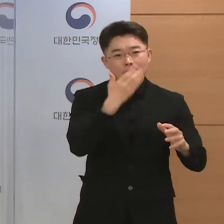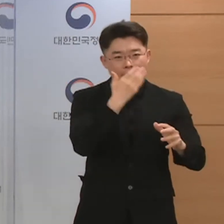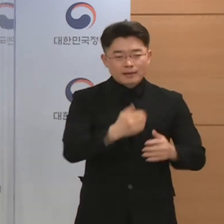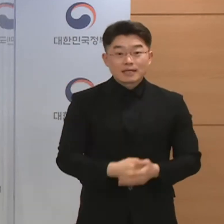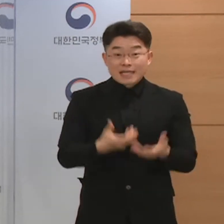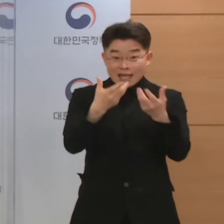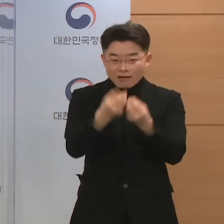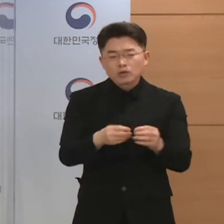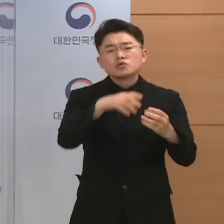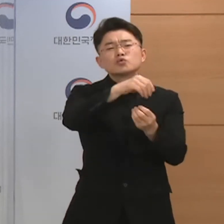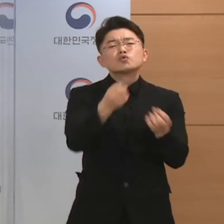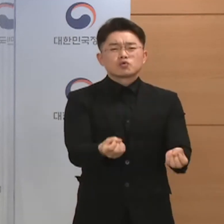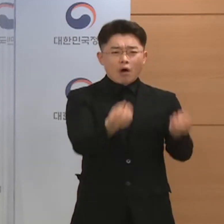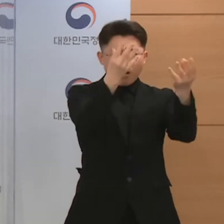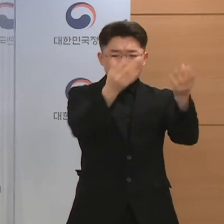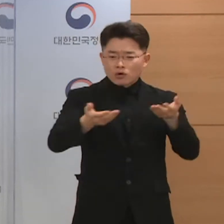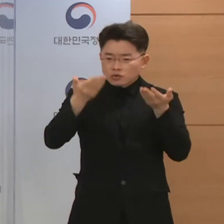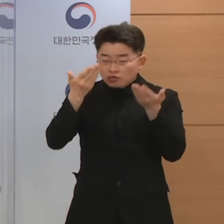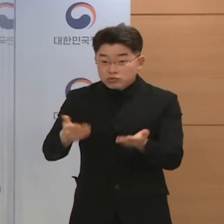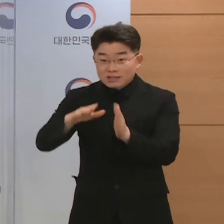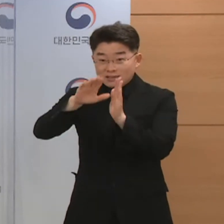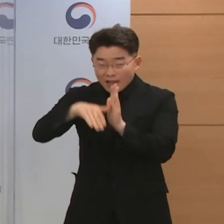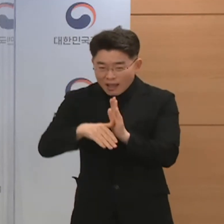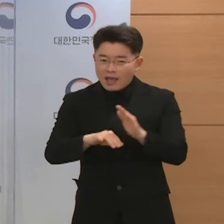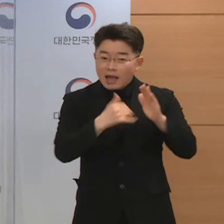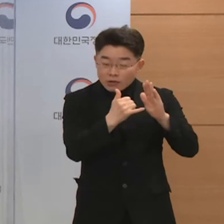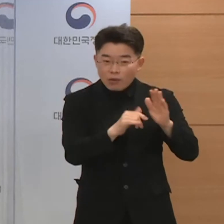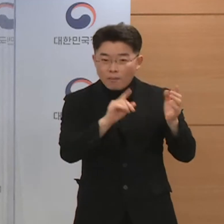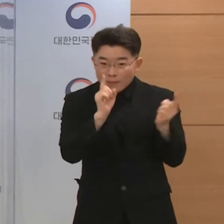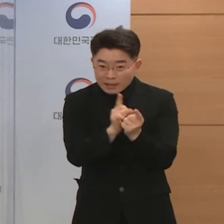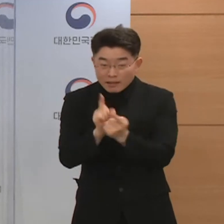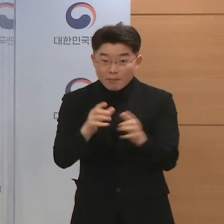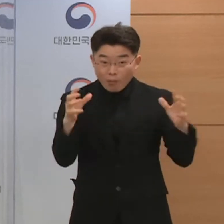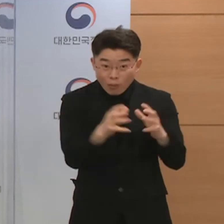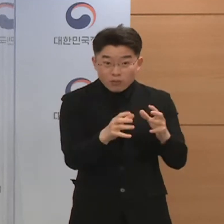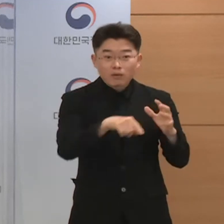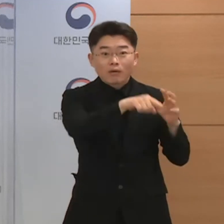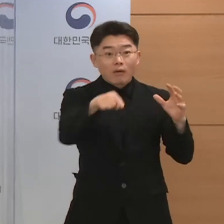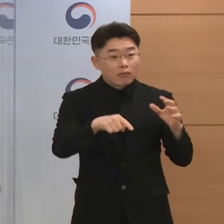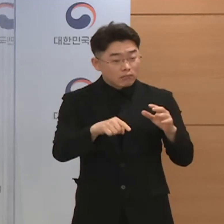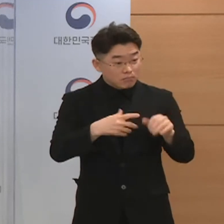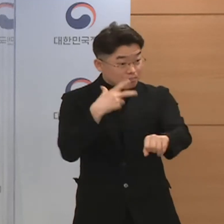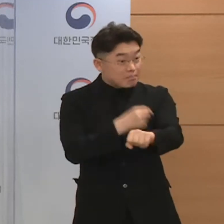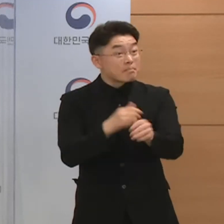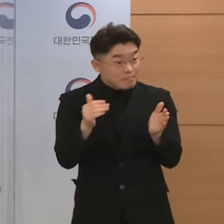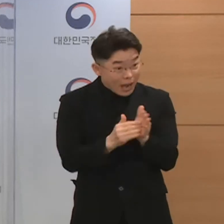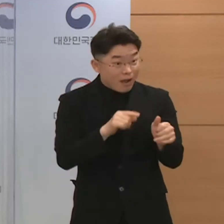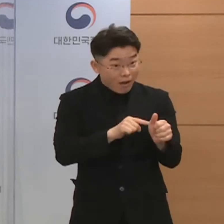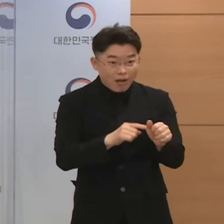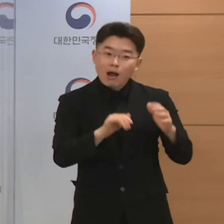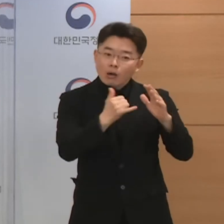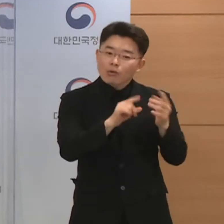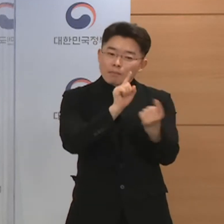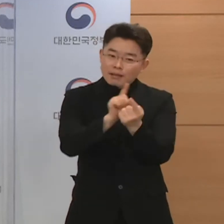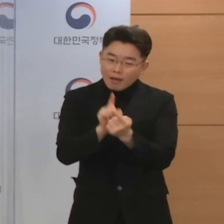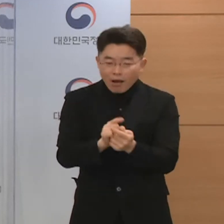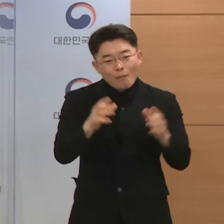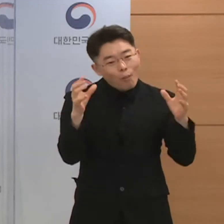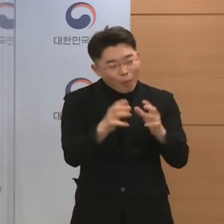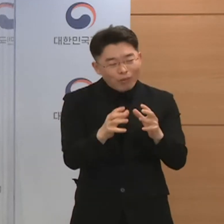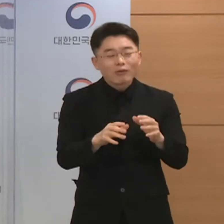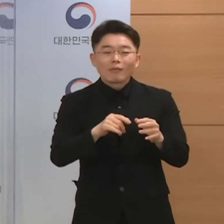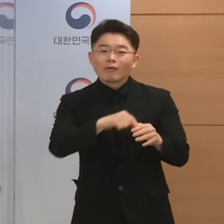추석 명절이나 연휴 때 각종 모임이나 여행에 있어서도 접종 완료자들은 가족 방문이나 모임과